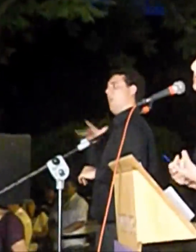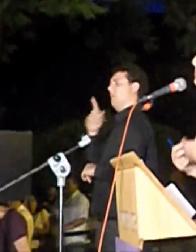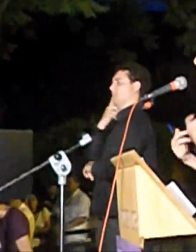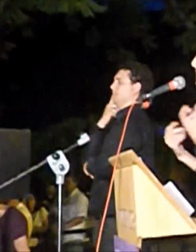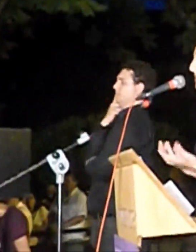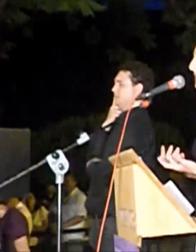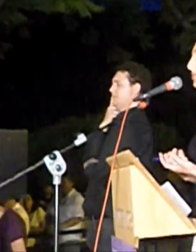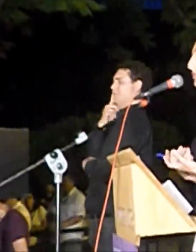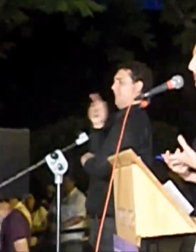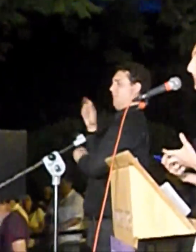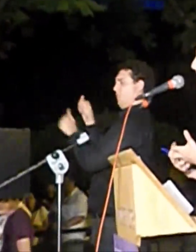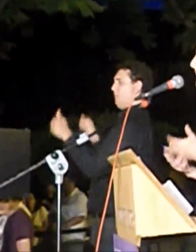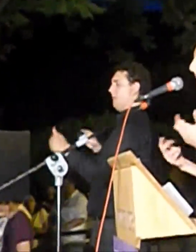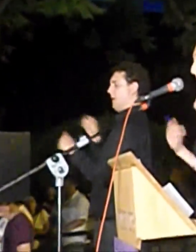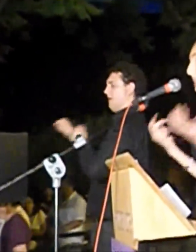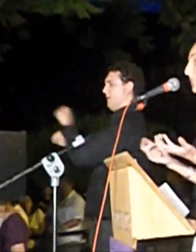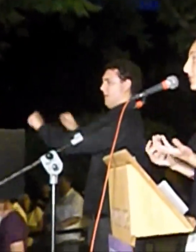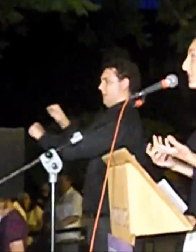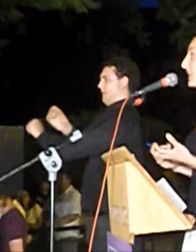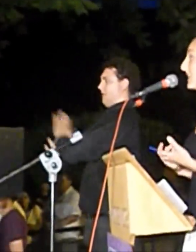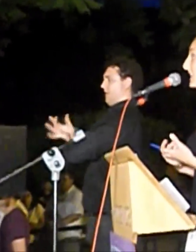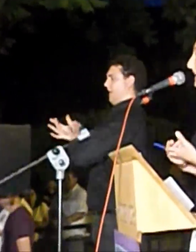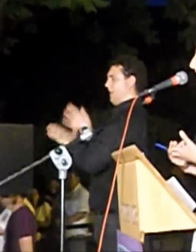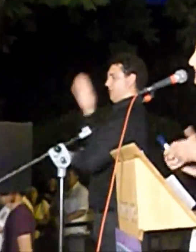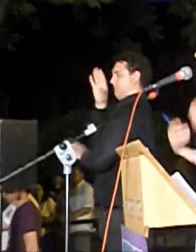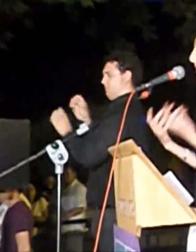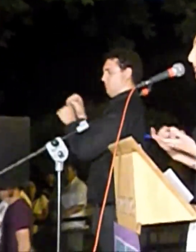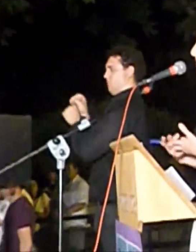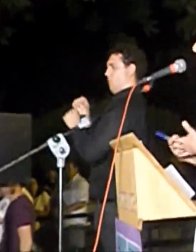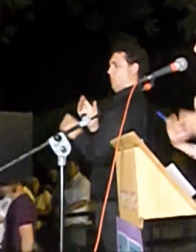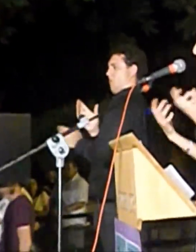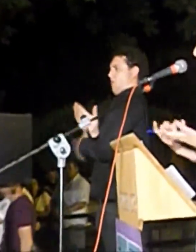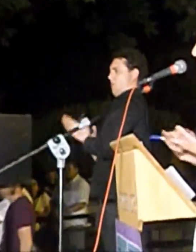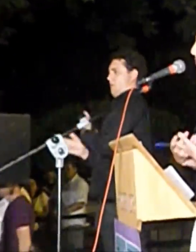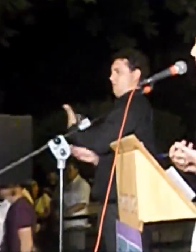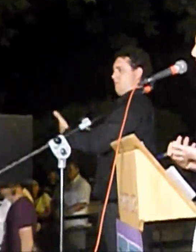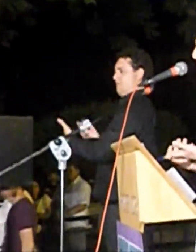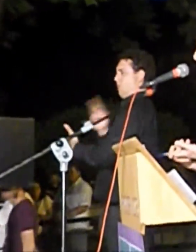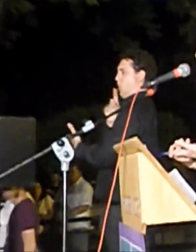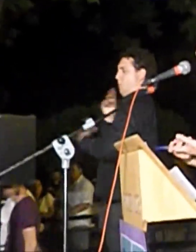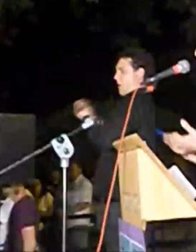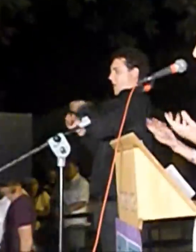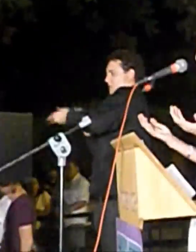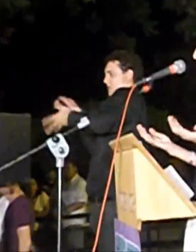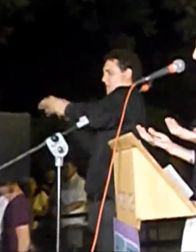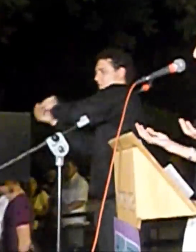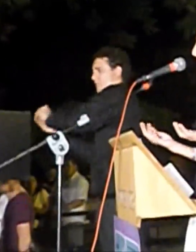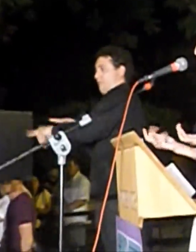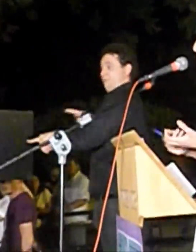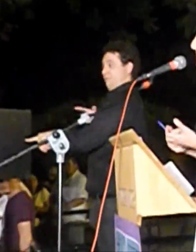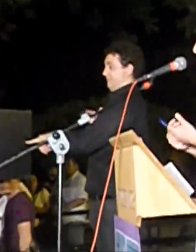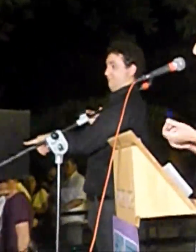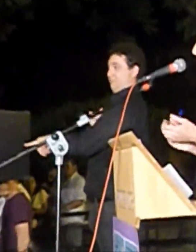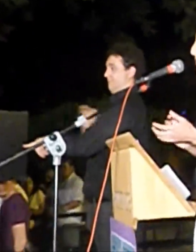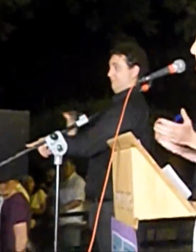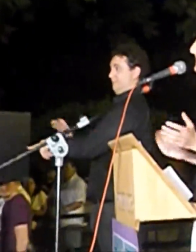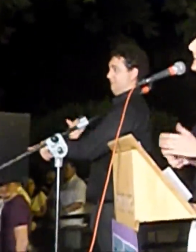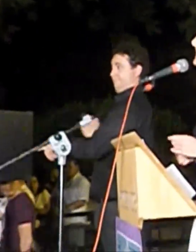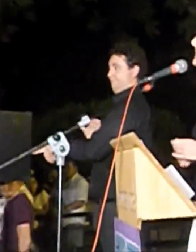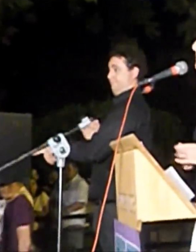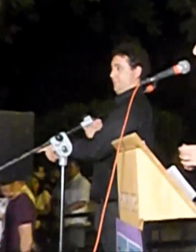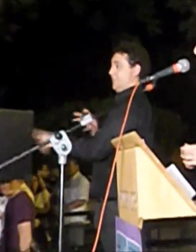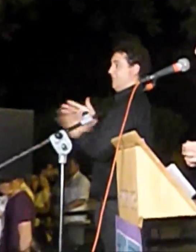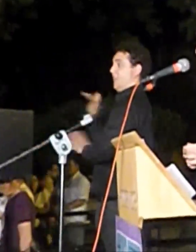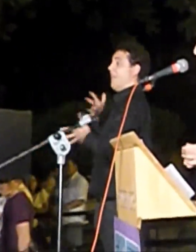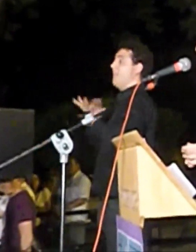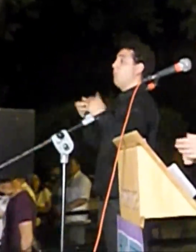que el propio procedimiento de creación y de de ejecución y de implementación de de este tratado está es absolutamente